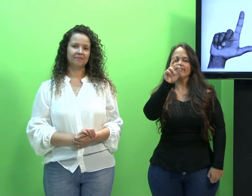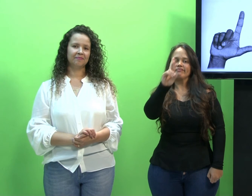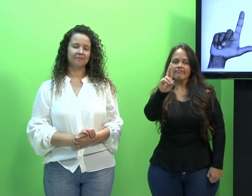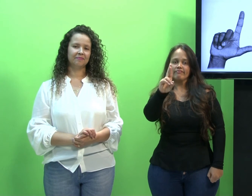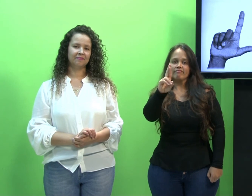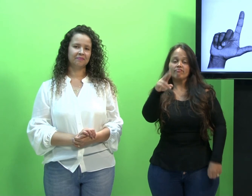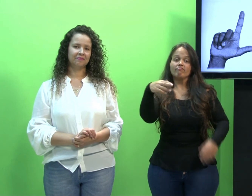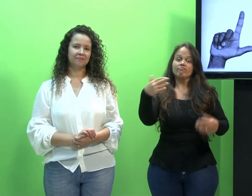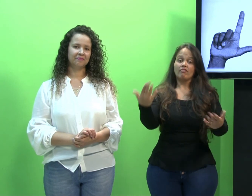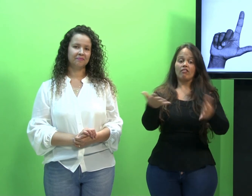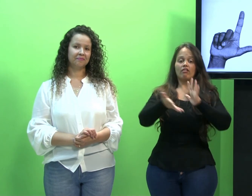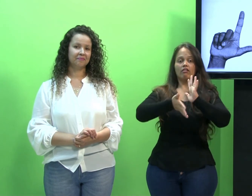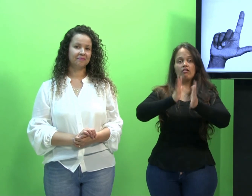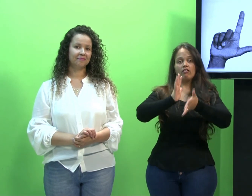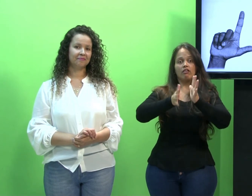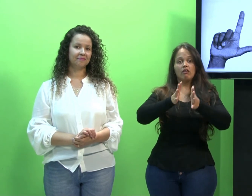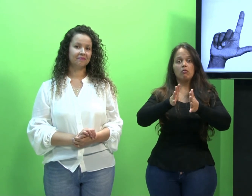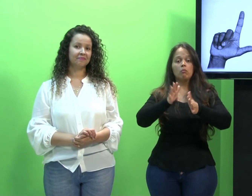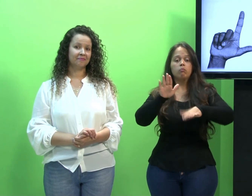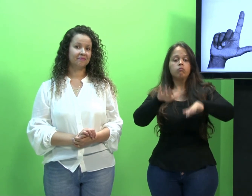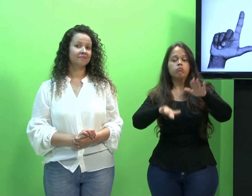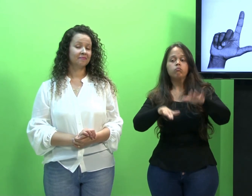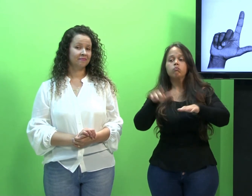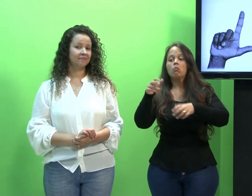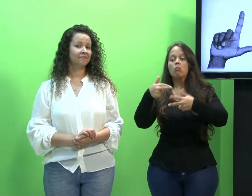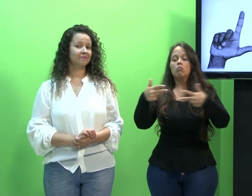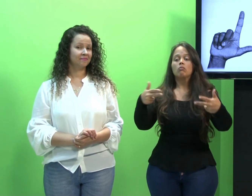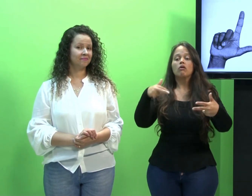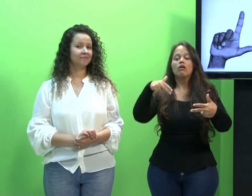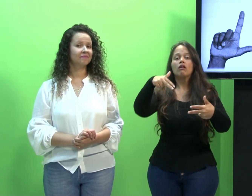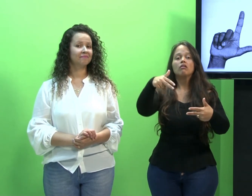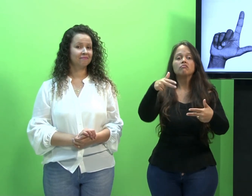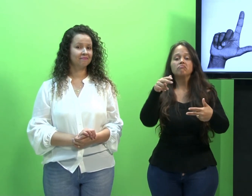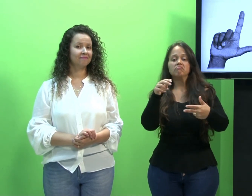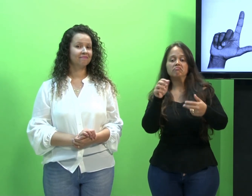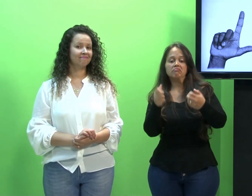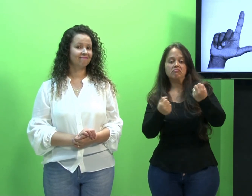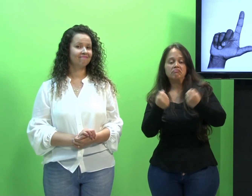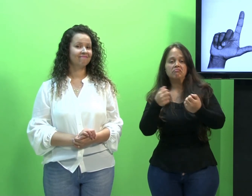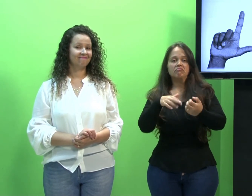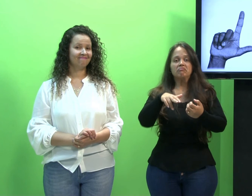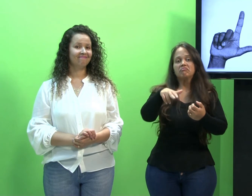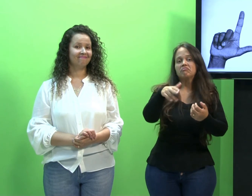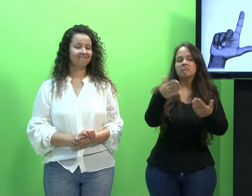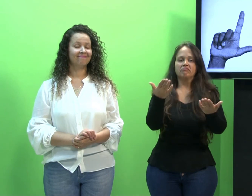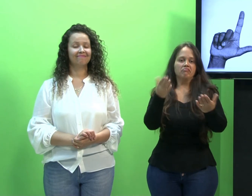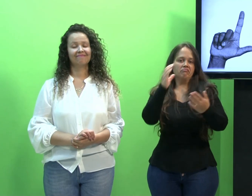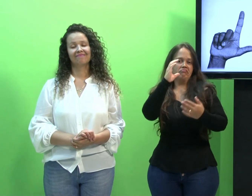em Libras, conforme o que estiver andando, a configuração de mão será